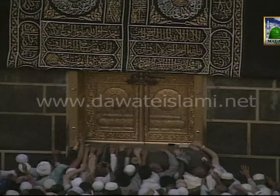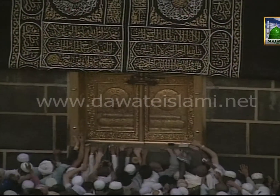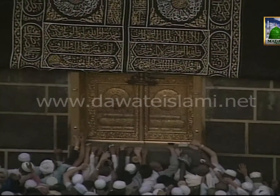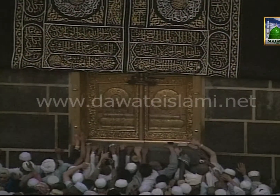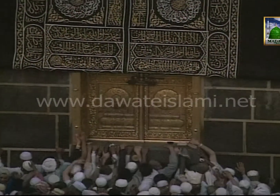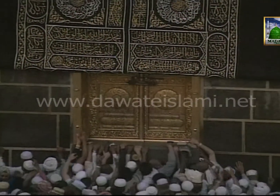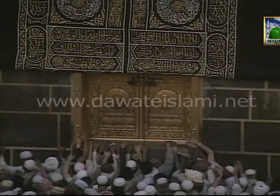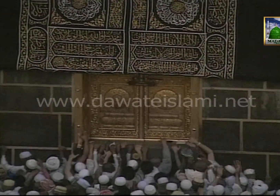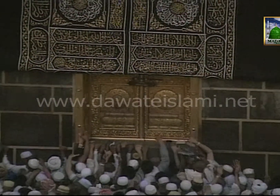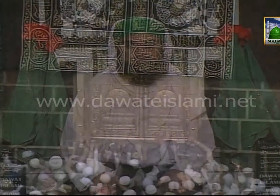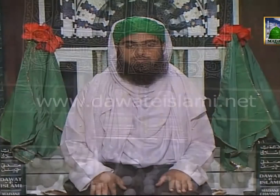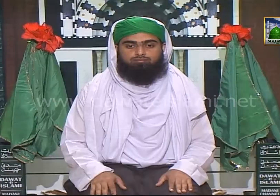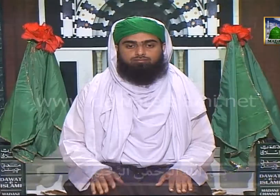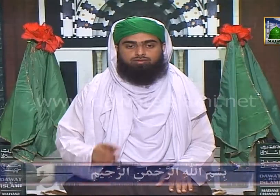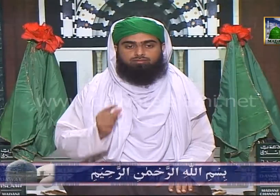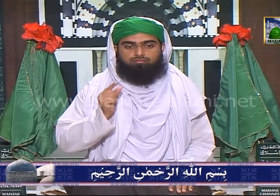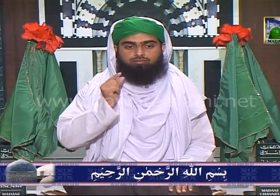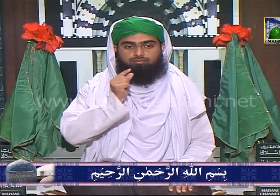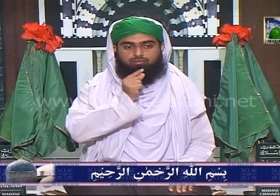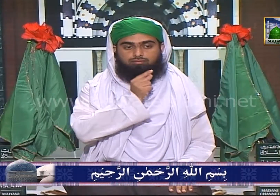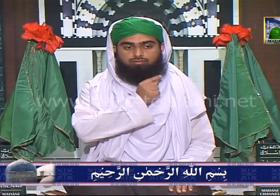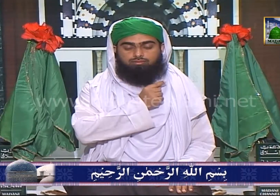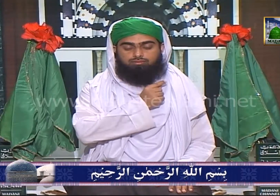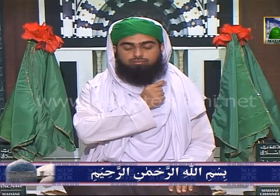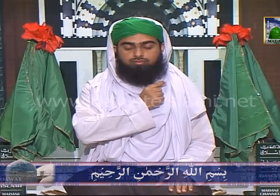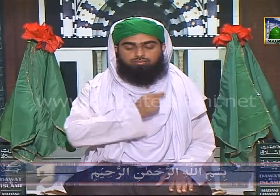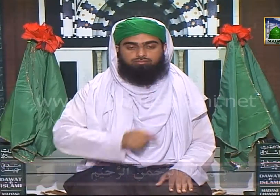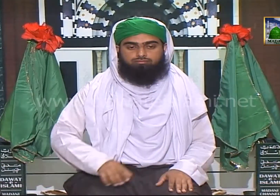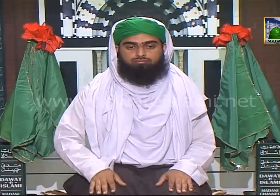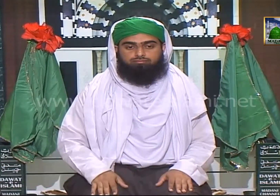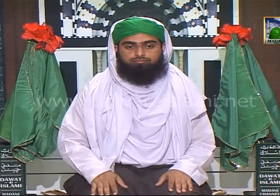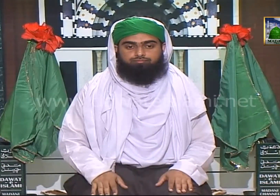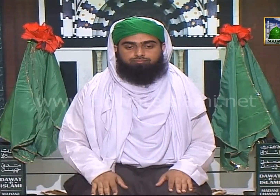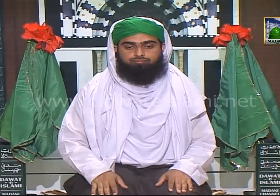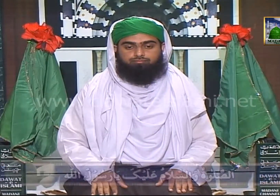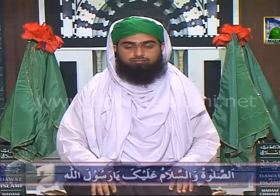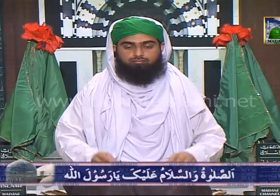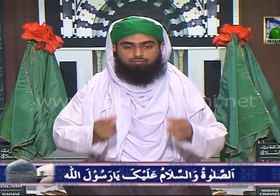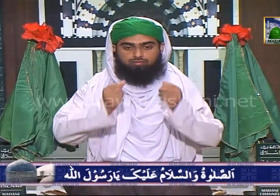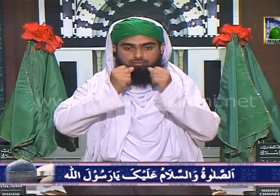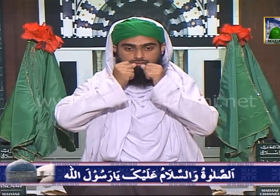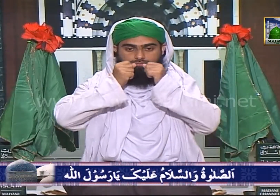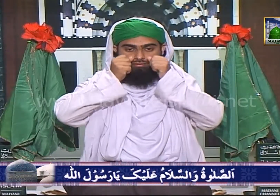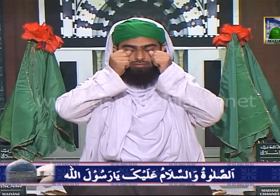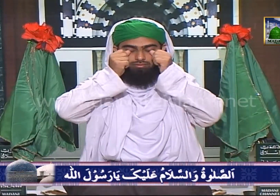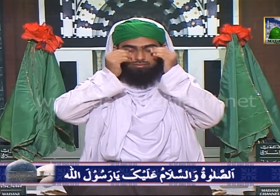من الشيطان الرجيم بسم الله الرحمن الرحيم الصلاة والسلام عليك يا رسول الله